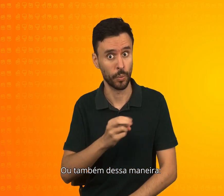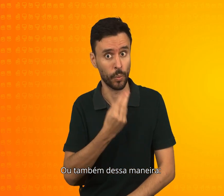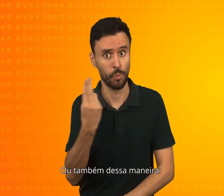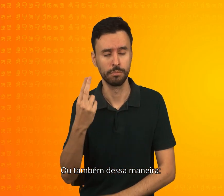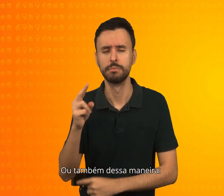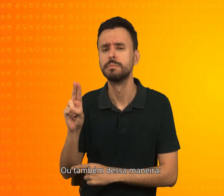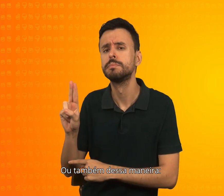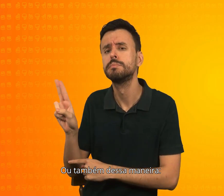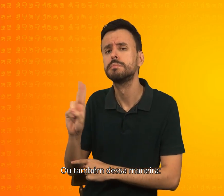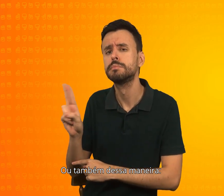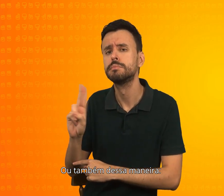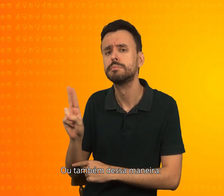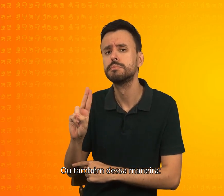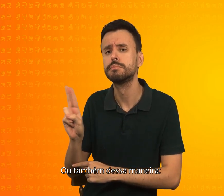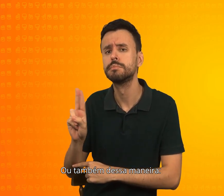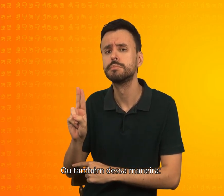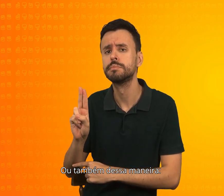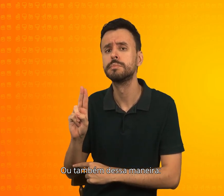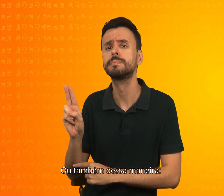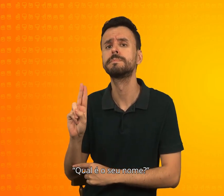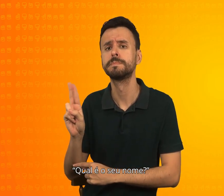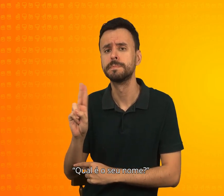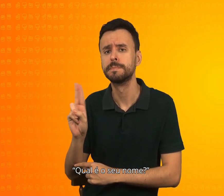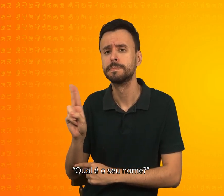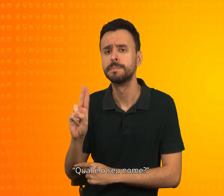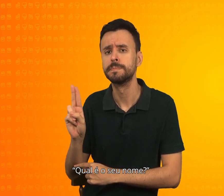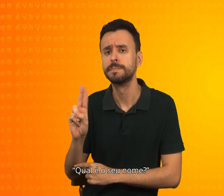Ou, também desta maneira. Qual é seu nome?